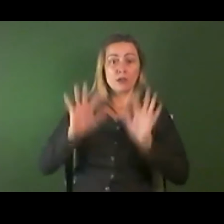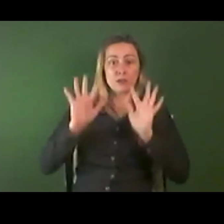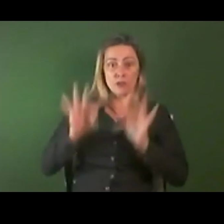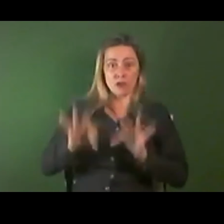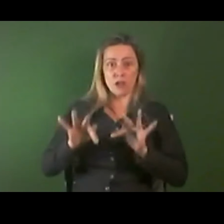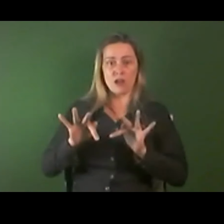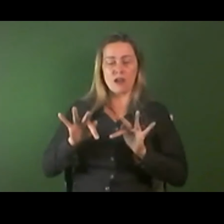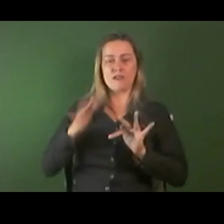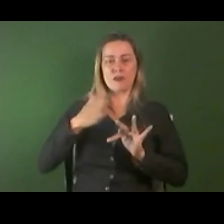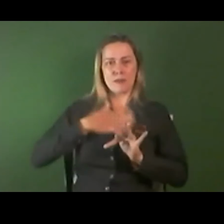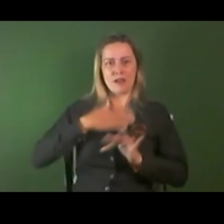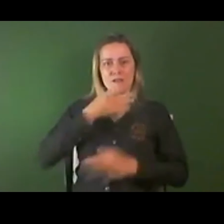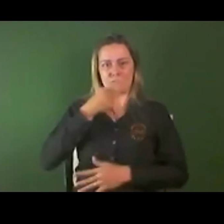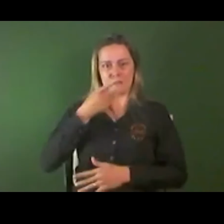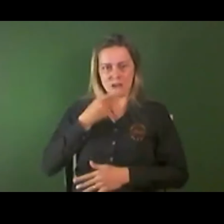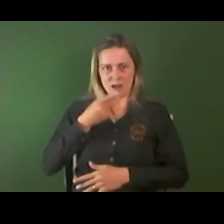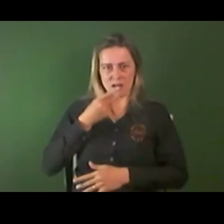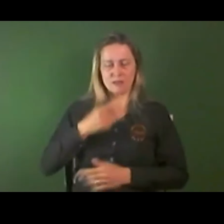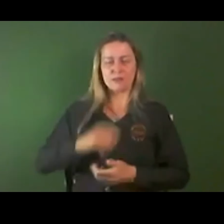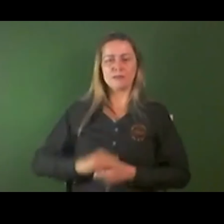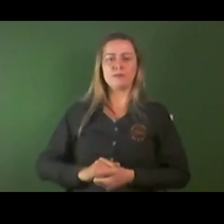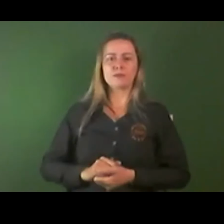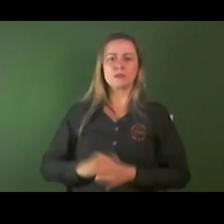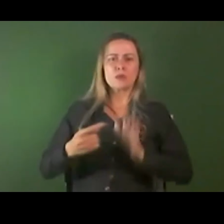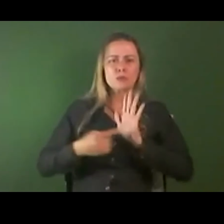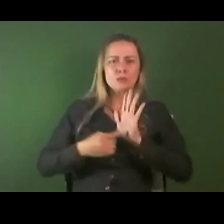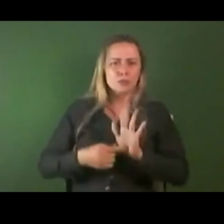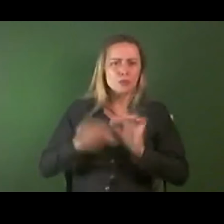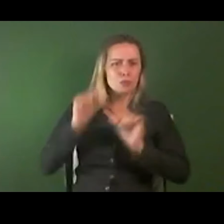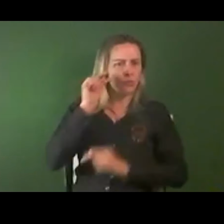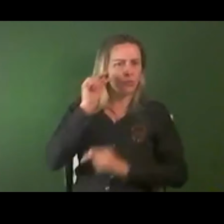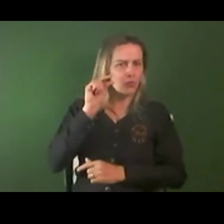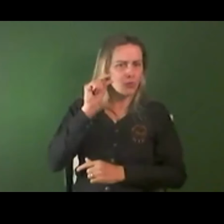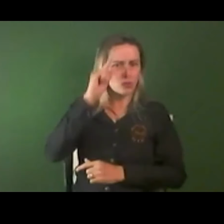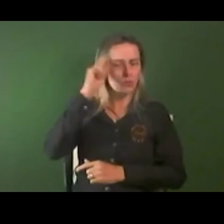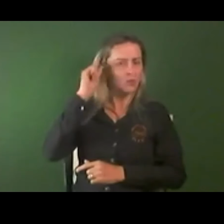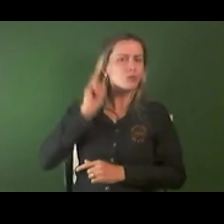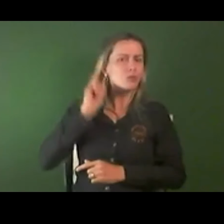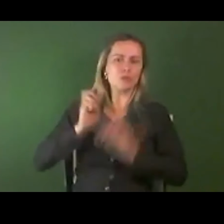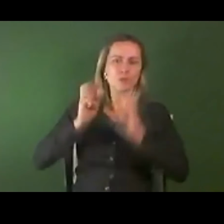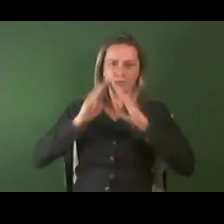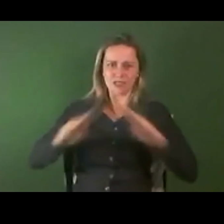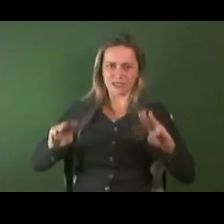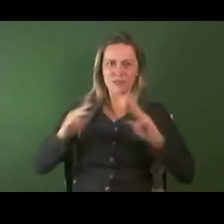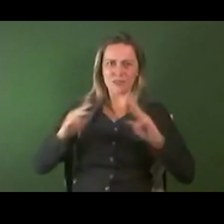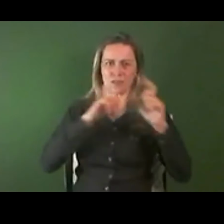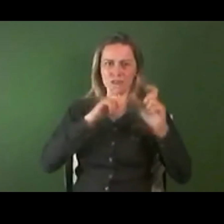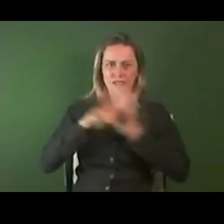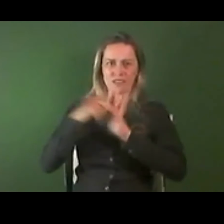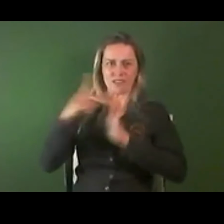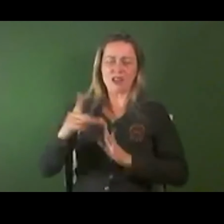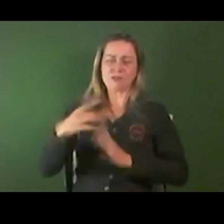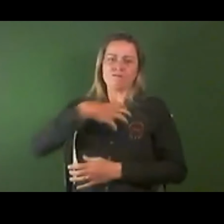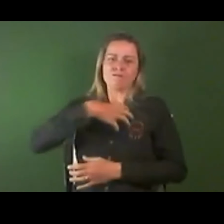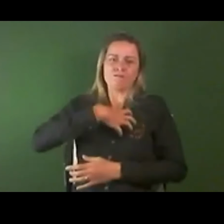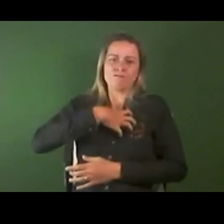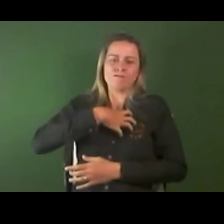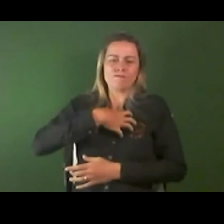a minha fala, eu queria mostrar um pouquinho do que ela fotografou nesse museu, porque eu acho uma das coisas mais tocantes que eu já